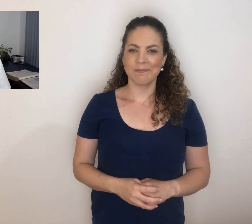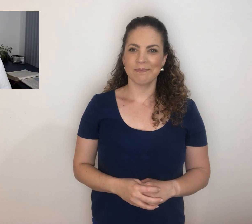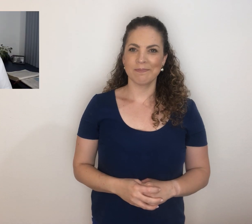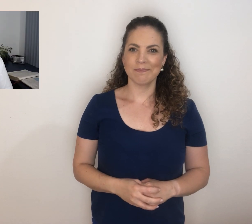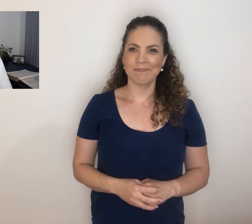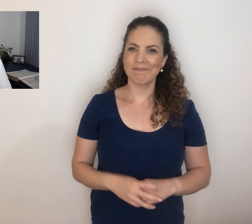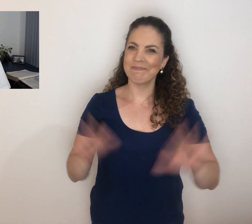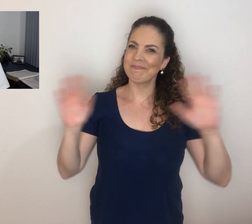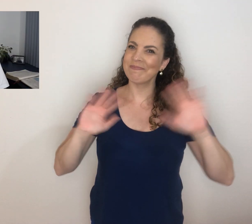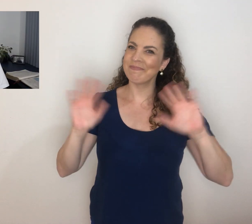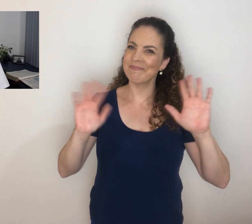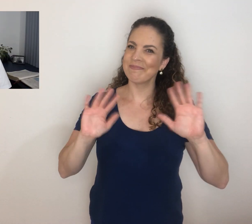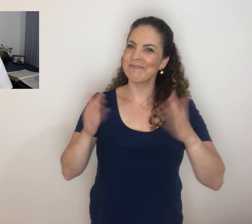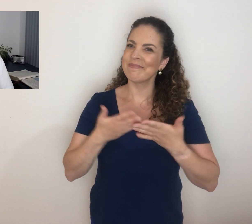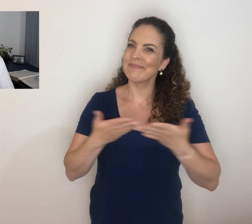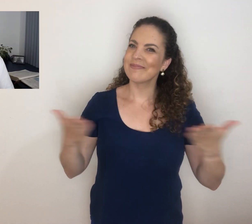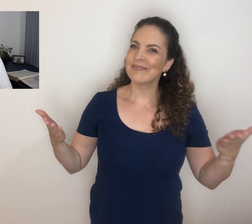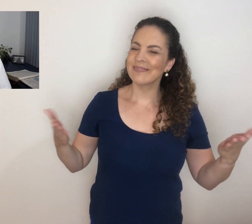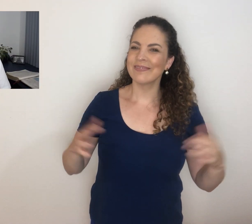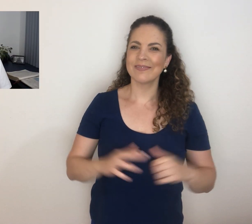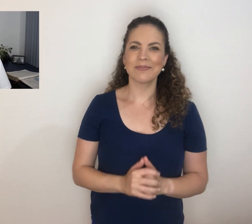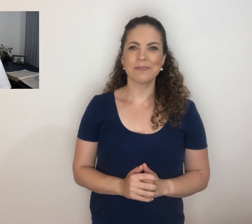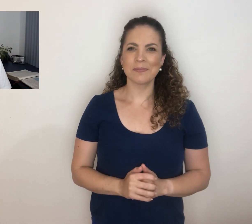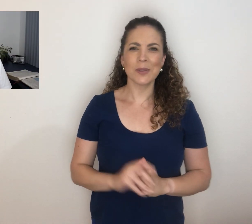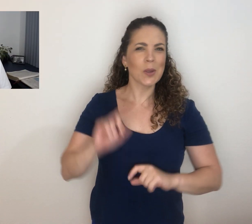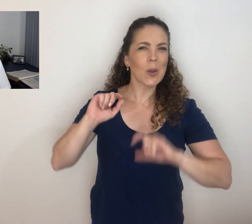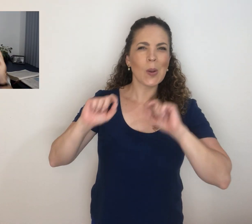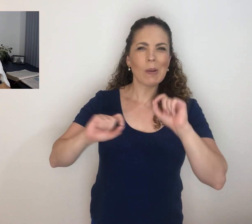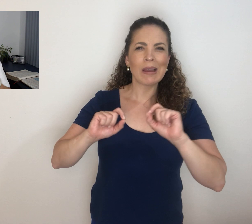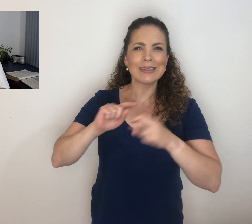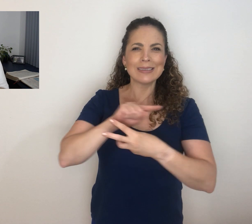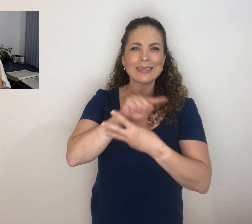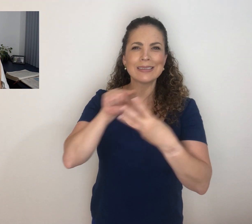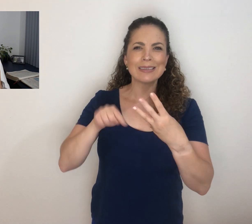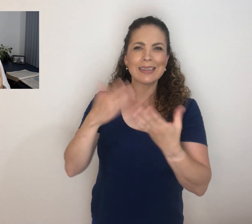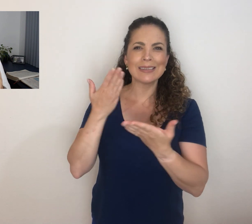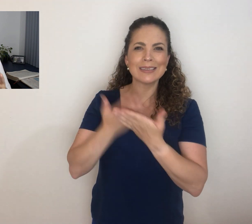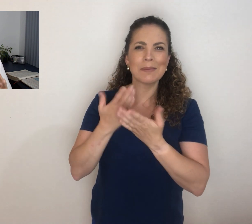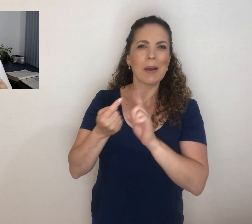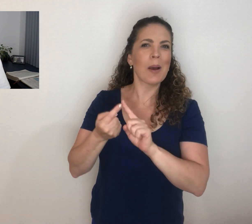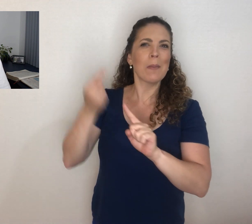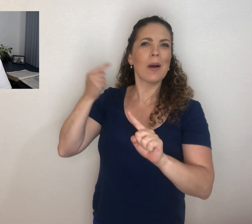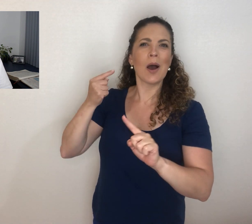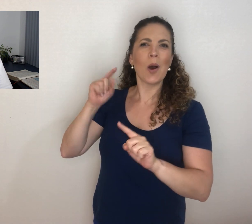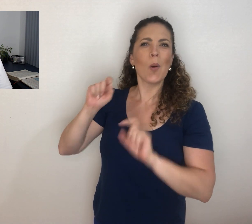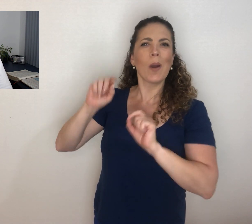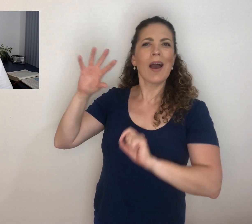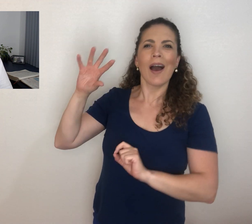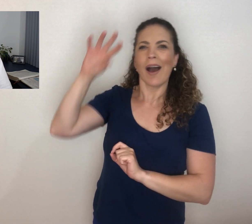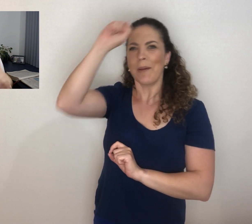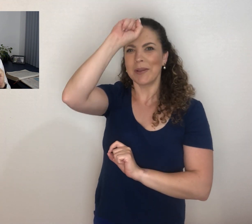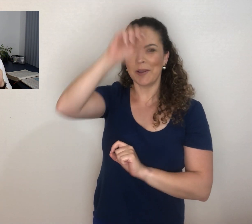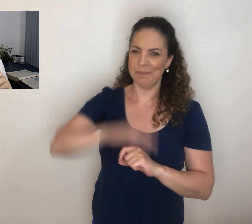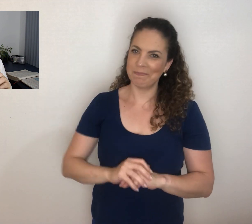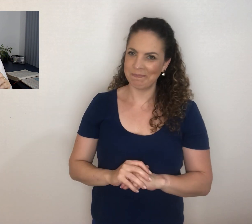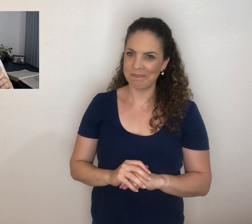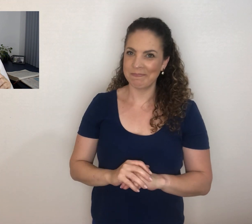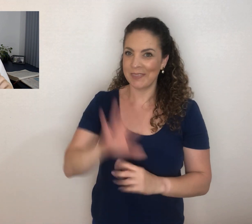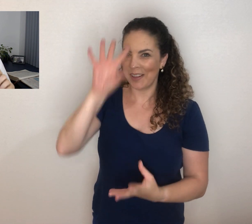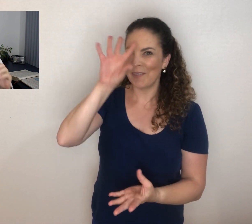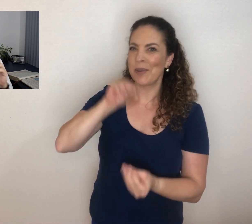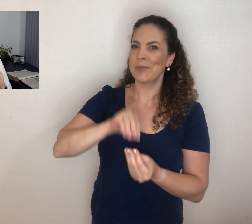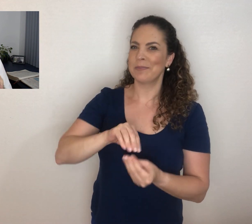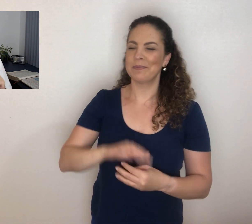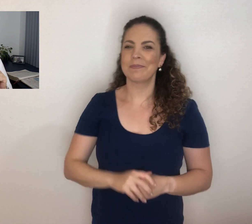Bem, irmãos, o que foi que nós aprendemos nas três primeiras lições? Na